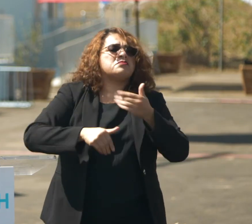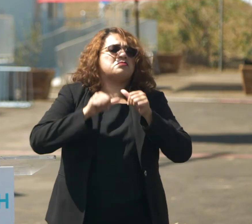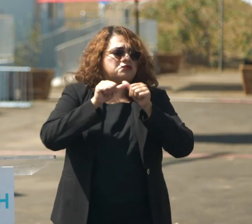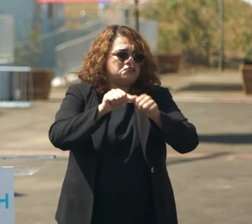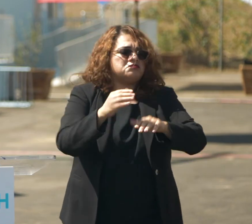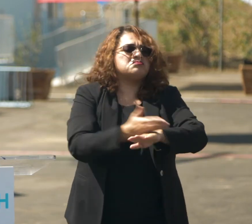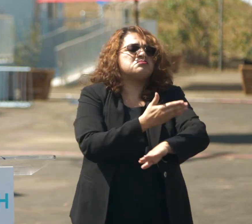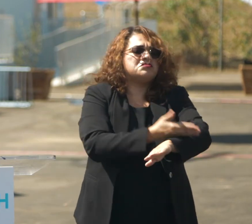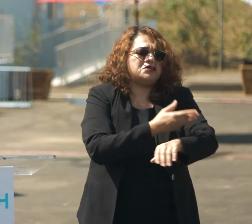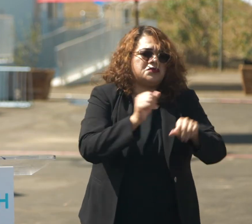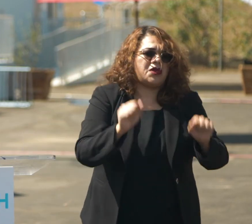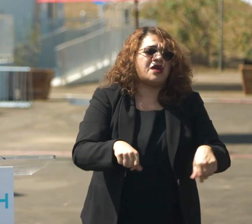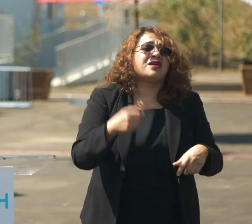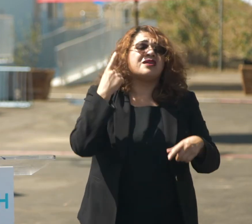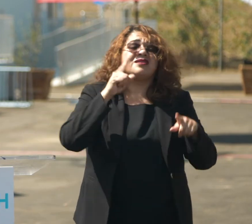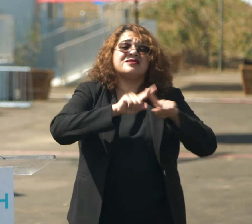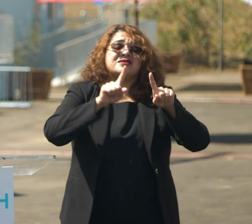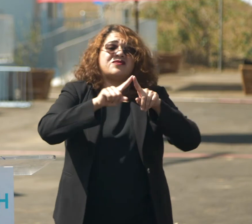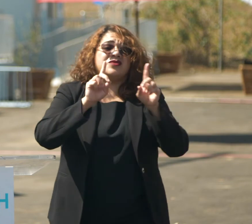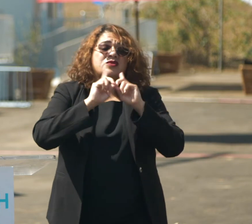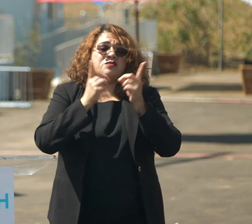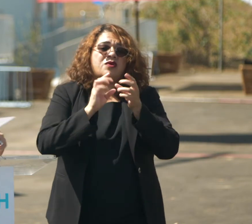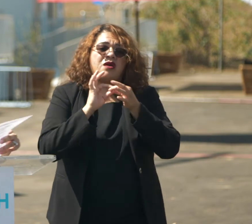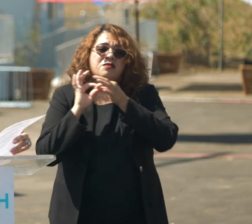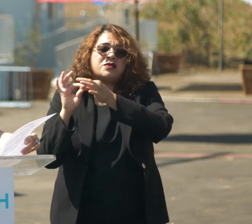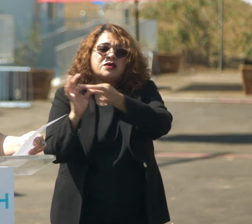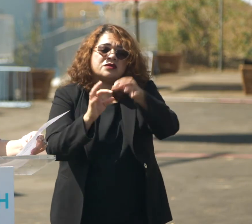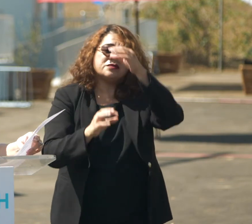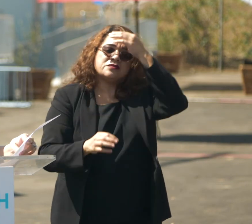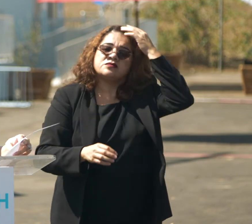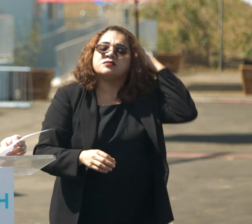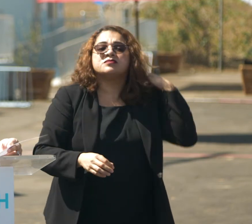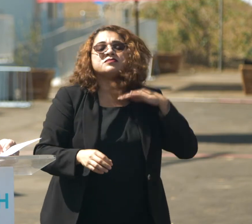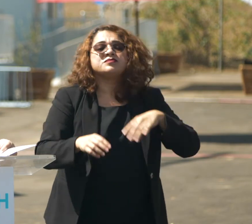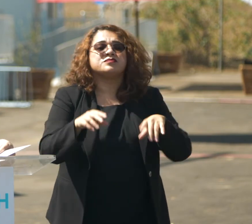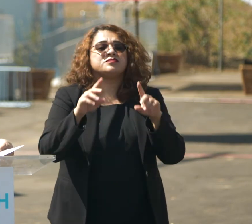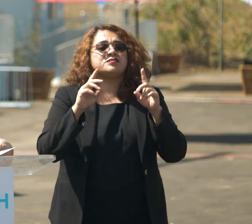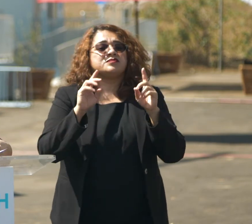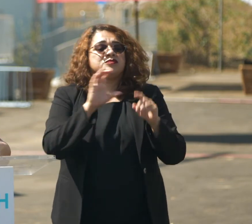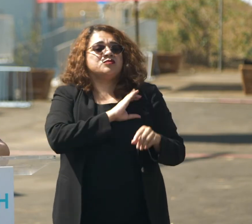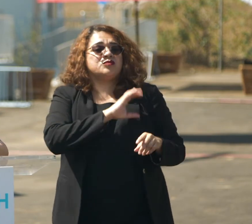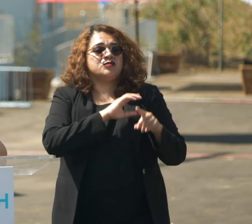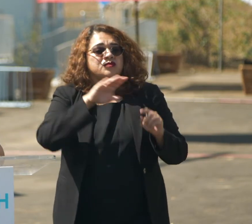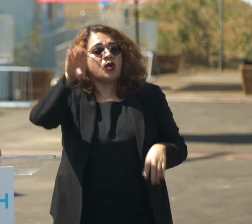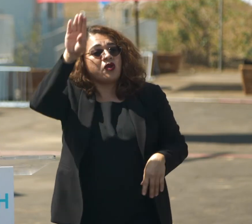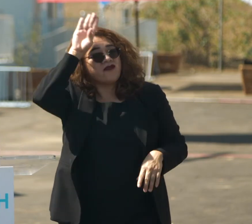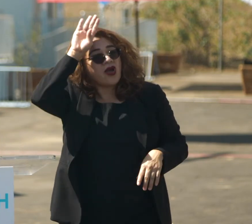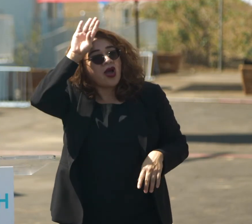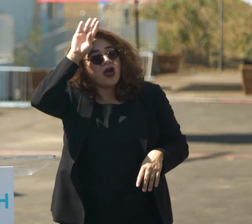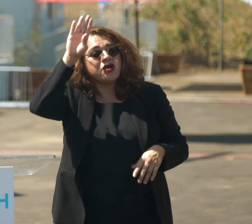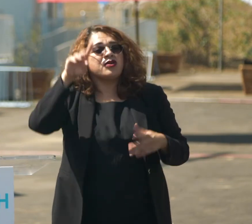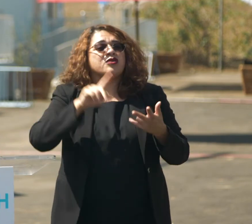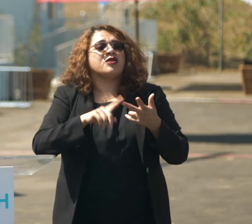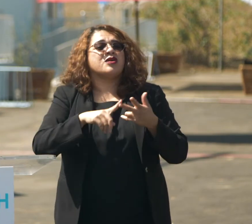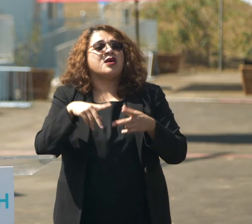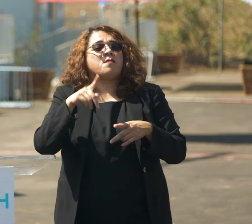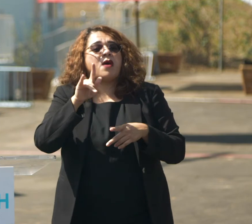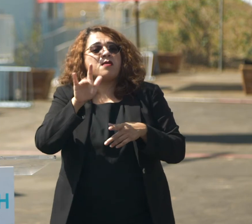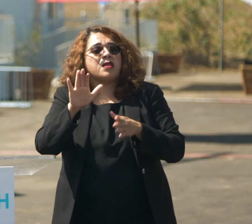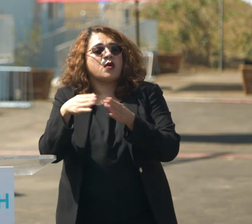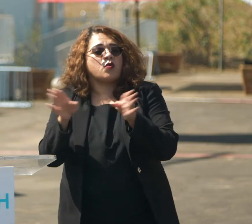con muchos otros departamentos de la ciudad, incluyen los departamentos de policía y bomberos, obras